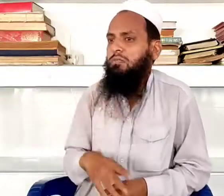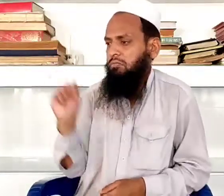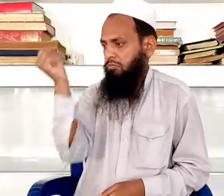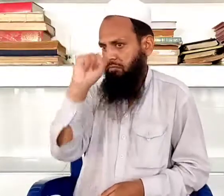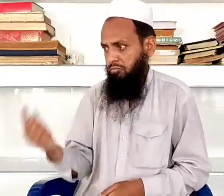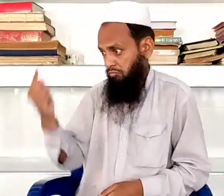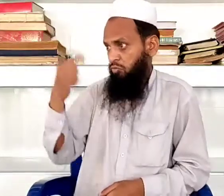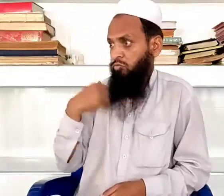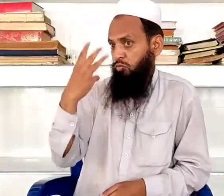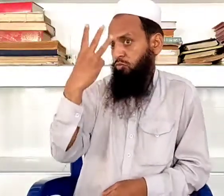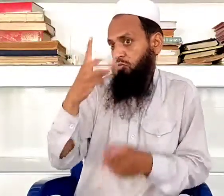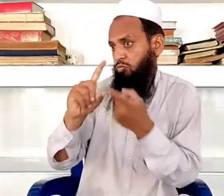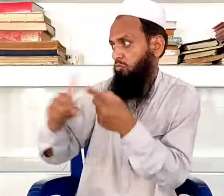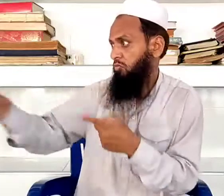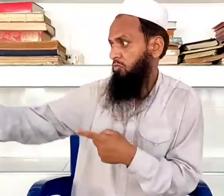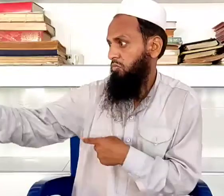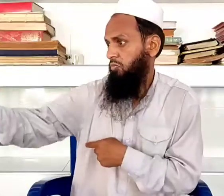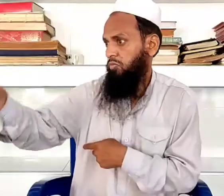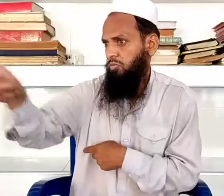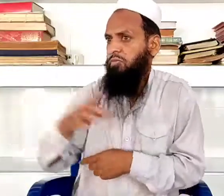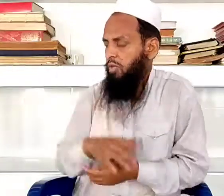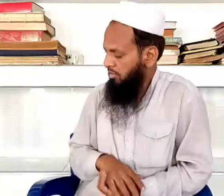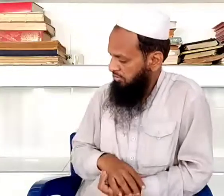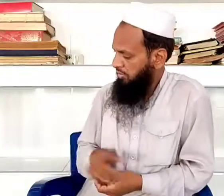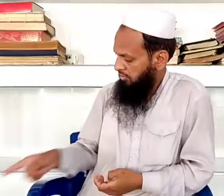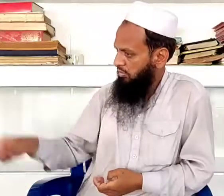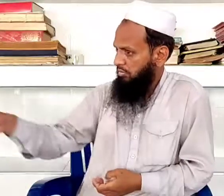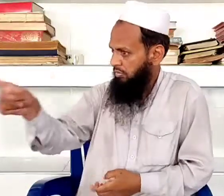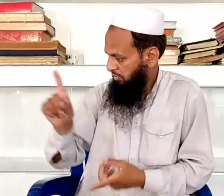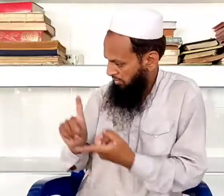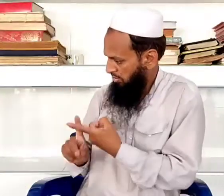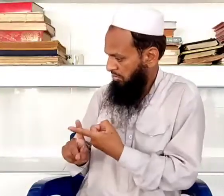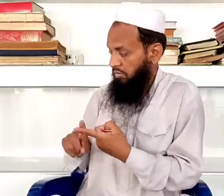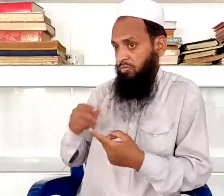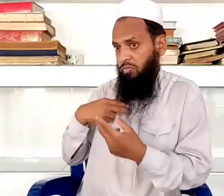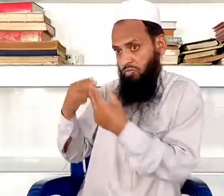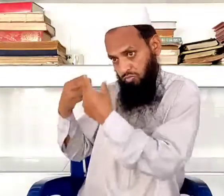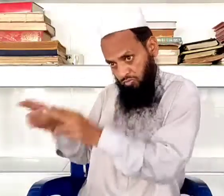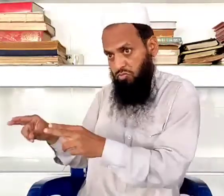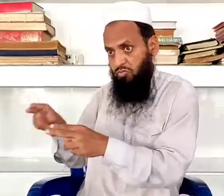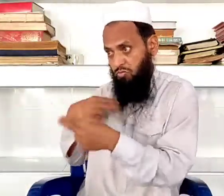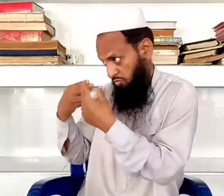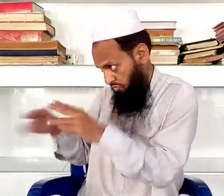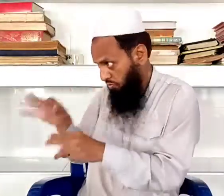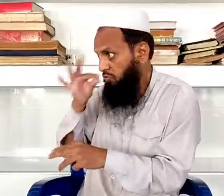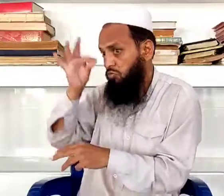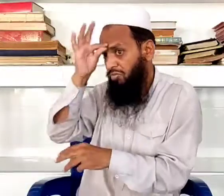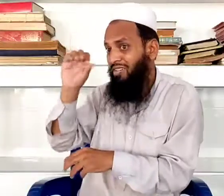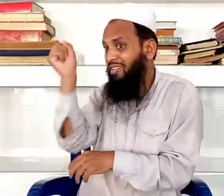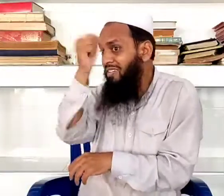مانا ہوندا دوست نمسار اور مولا دا مانا ہوندا ایک مولا دا مانا غلام بھی ہے جدا یہ مطلب تے میرا من